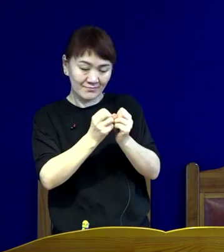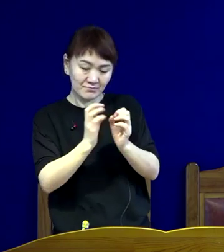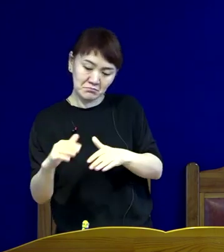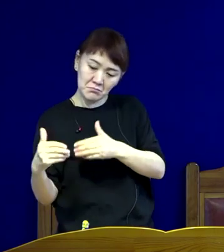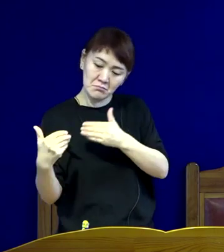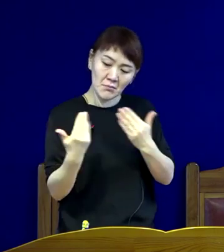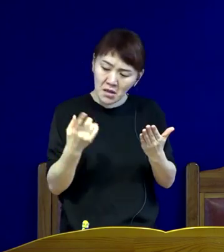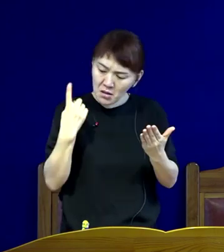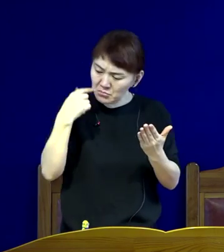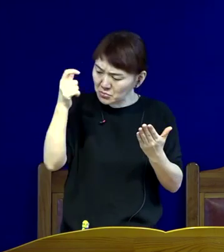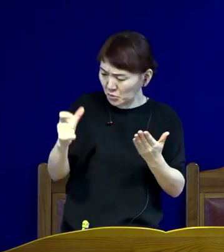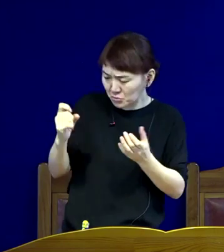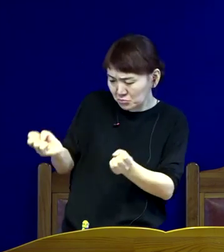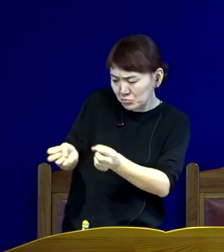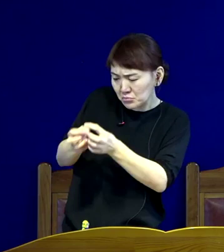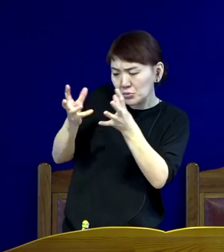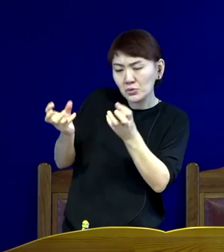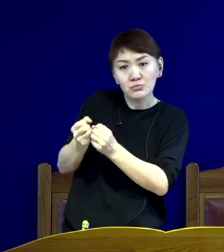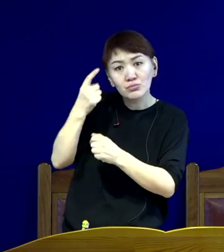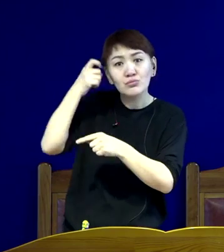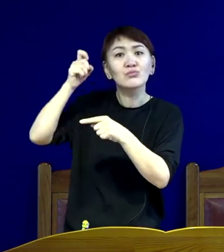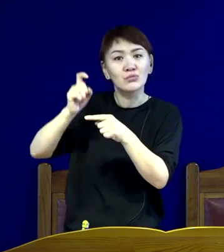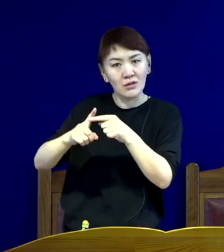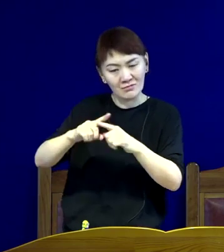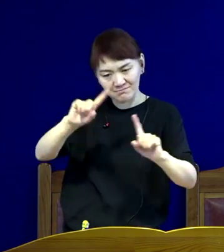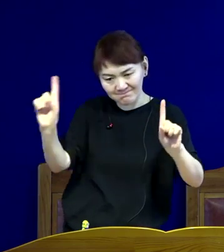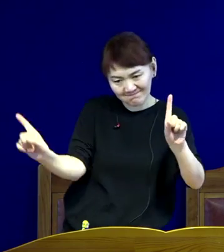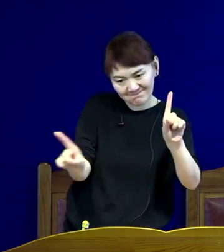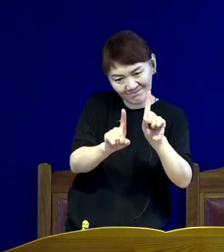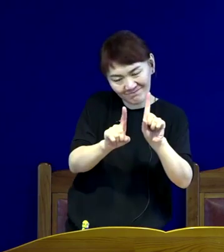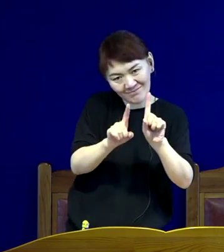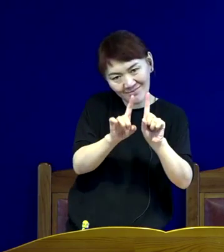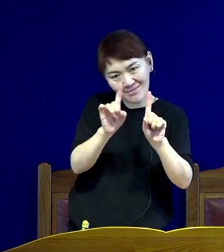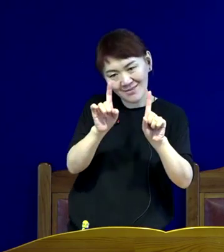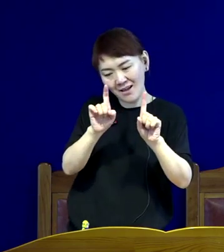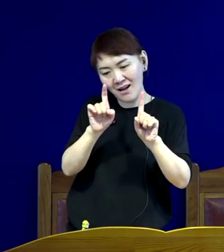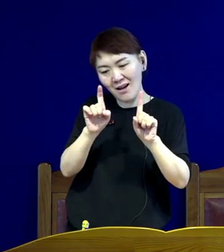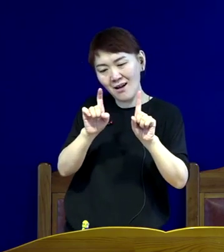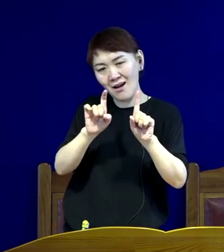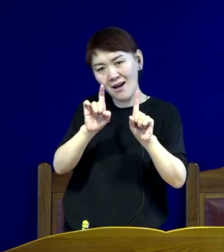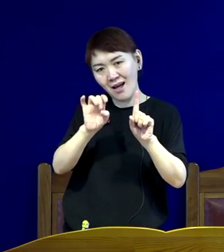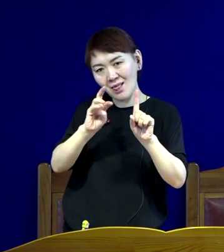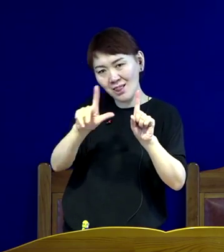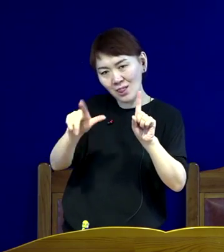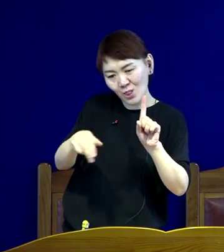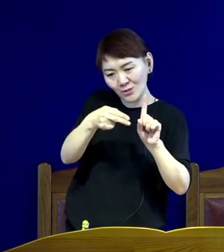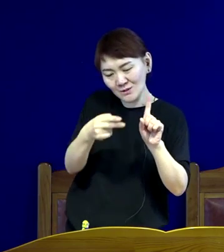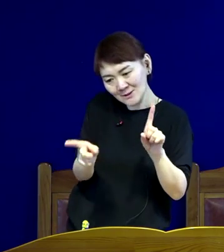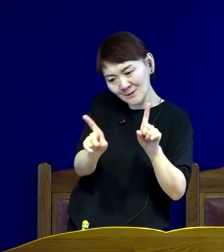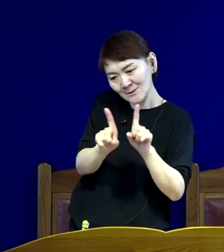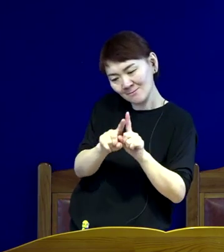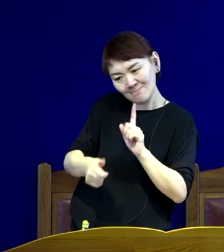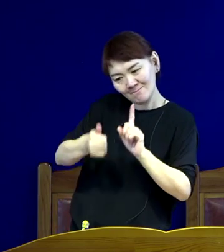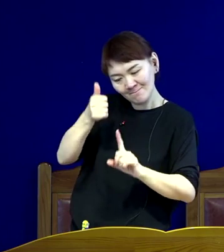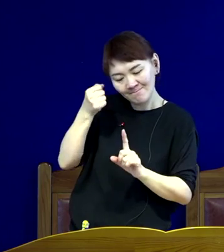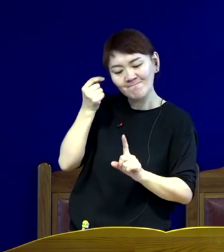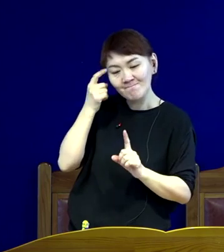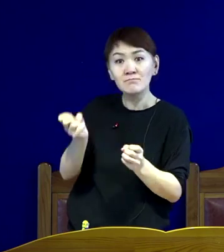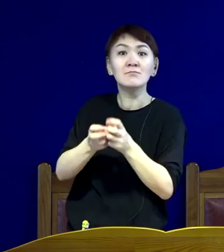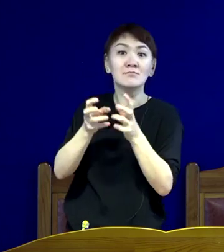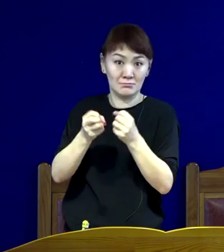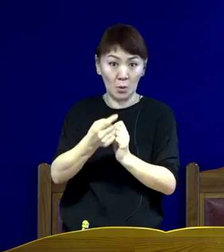вэ? Туслагчийг бий болгоё гэсэн байна. Хүн ганцаараа байх нь сайн биш ээ гэсэн байна.